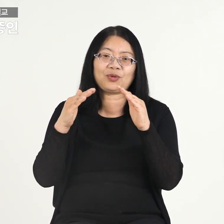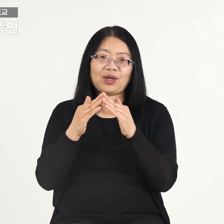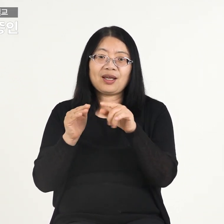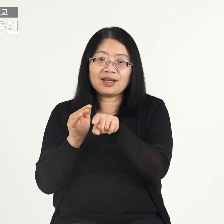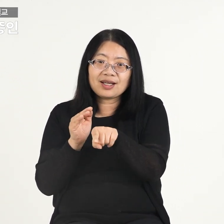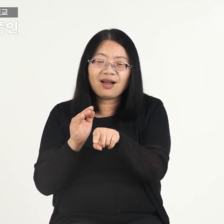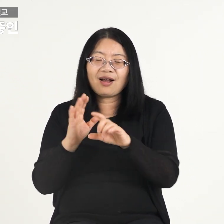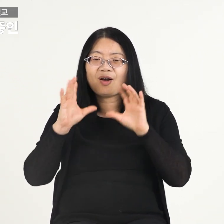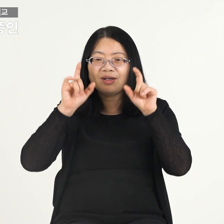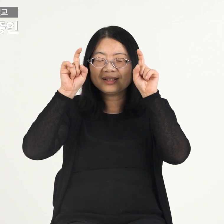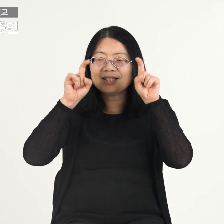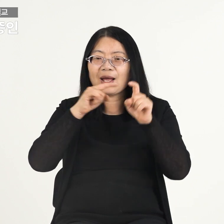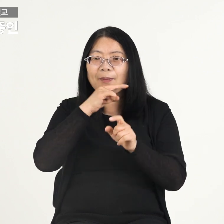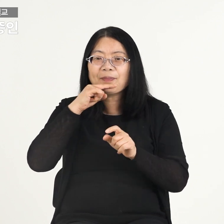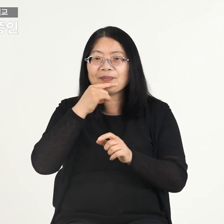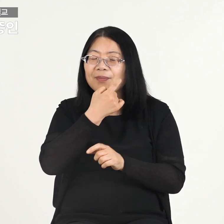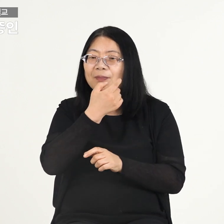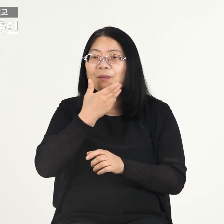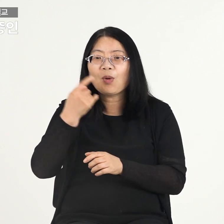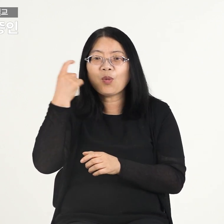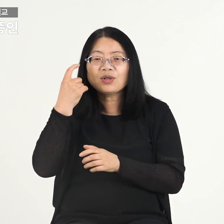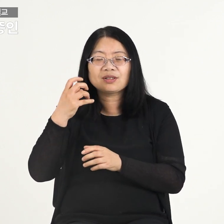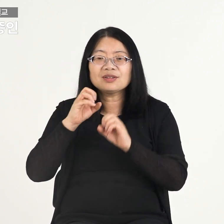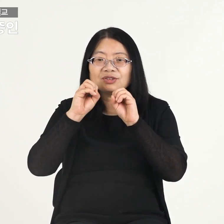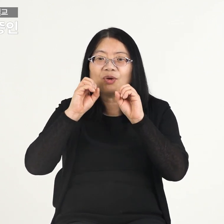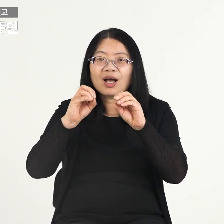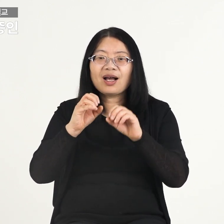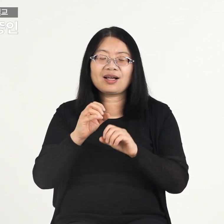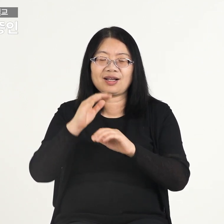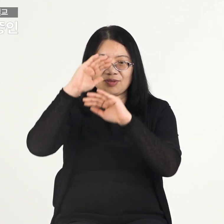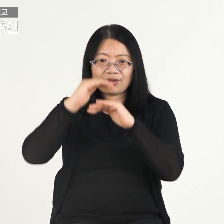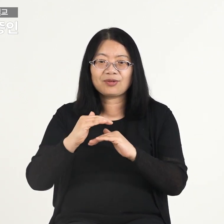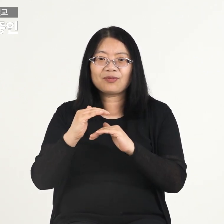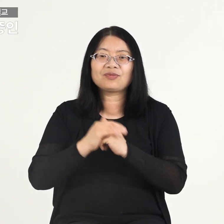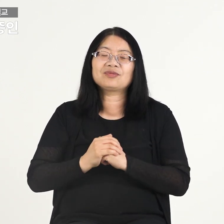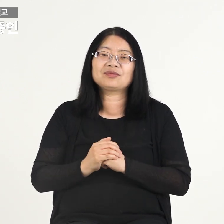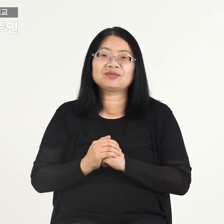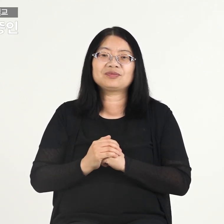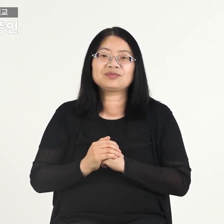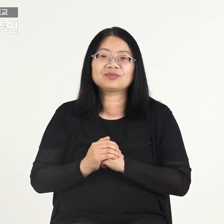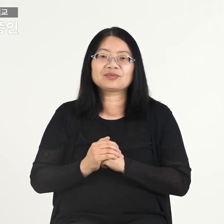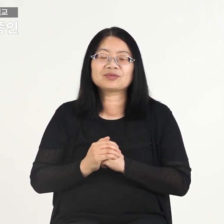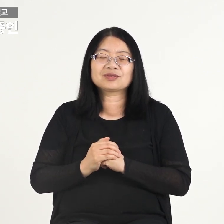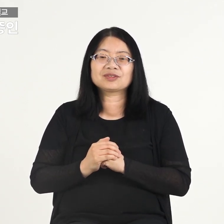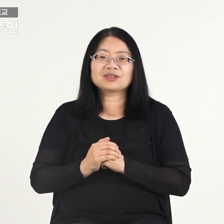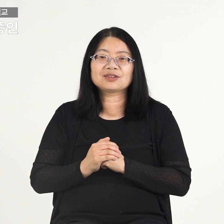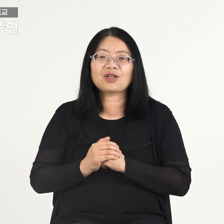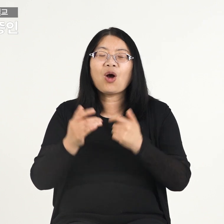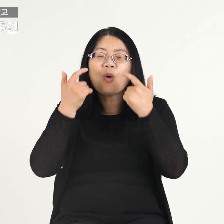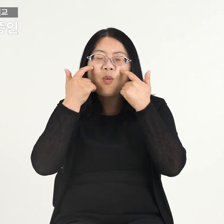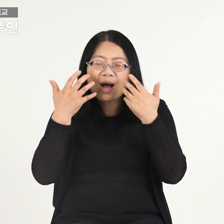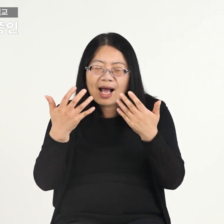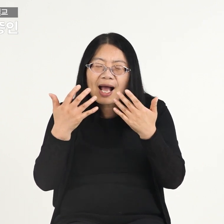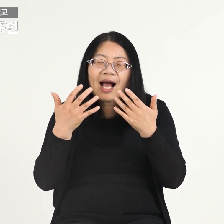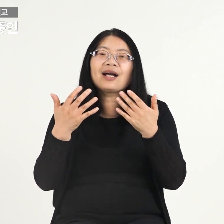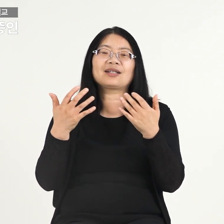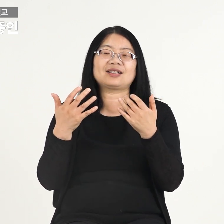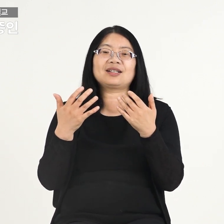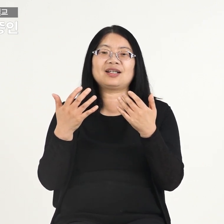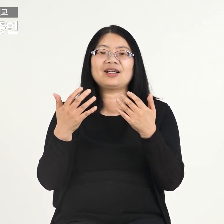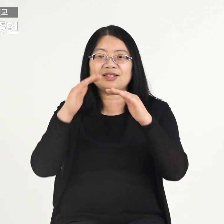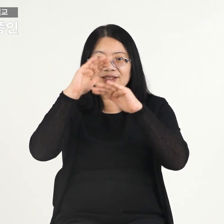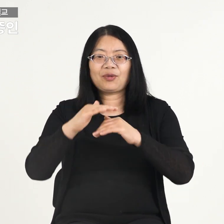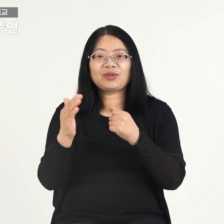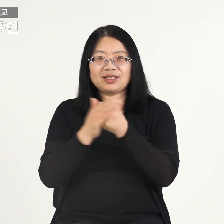어린 양의 피의 복음을 전하는 그 복음의 내용이 어떠해야 되기 때문에 확실한